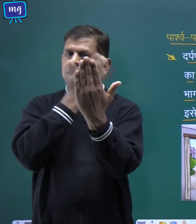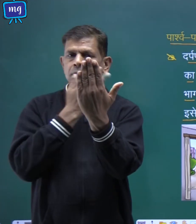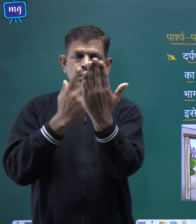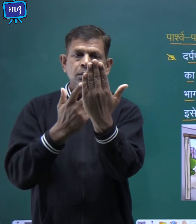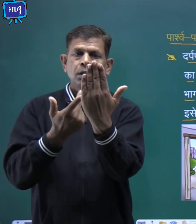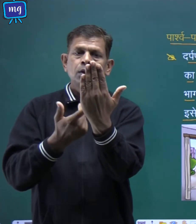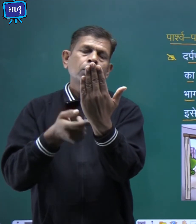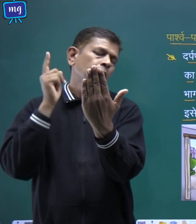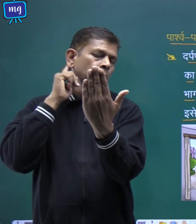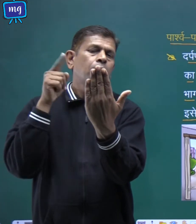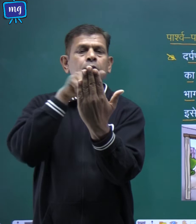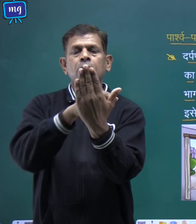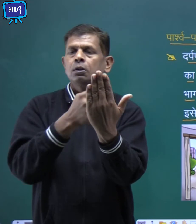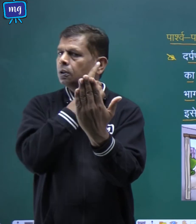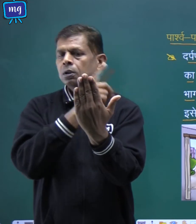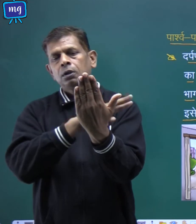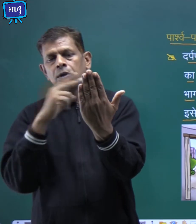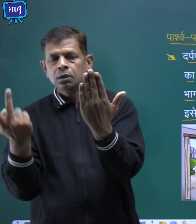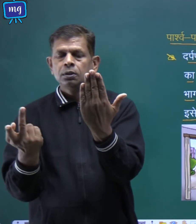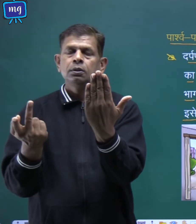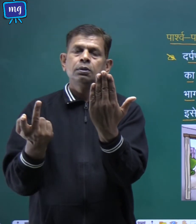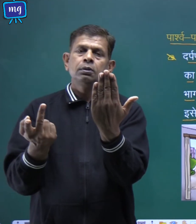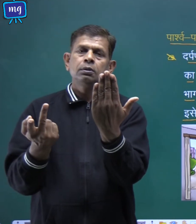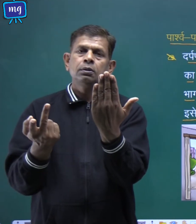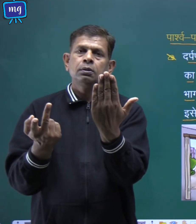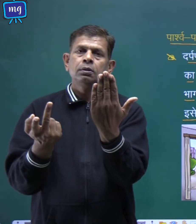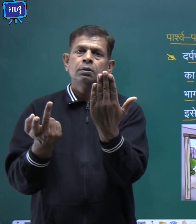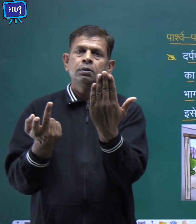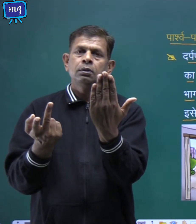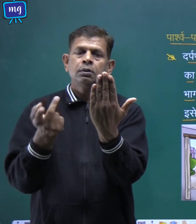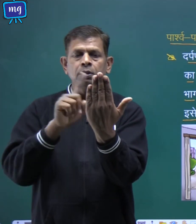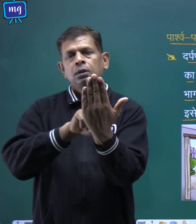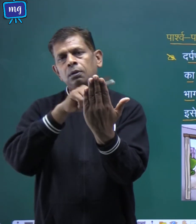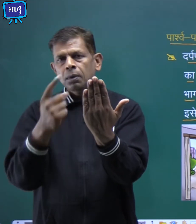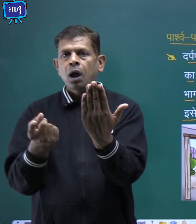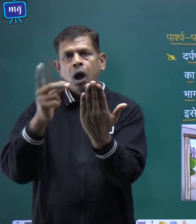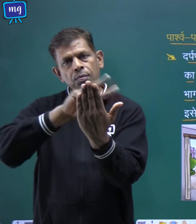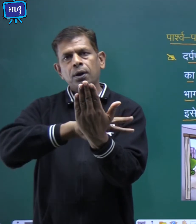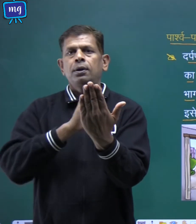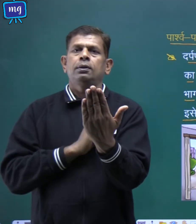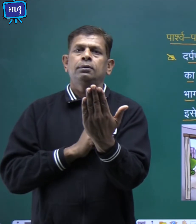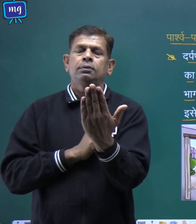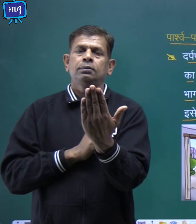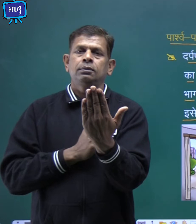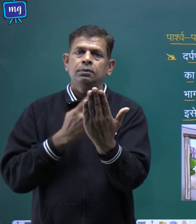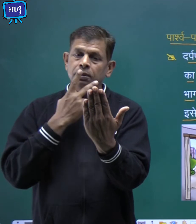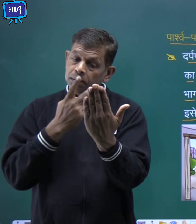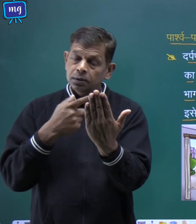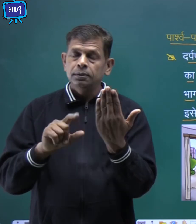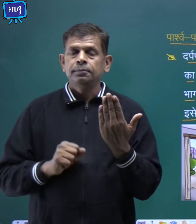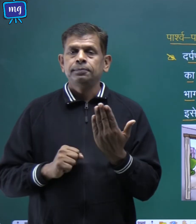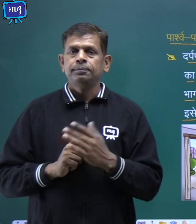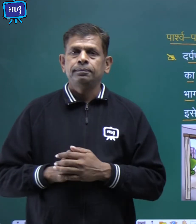तो हमें उल्टा दिखाई देता है ना, दायां भाग बायां और बायां भाग दायां दिखाई देता